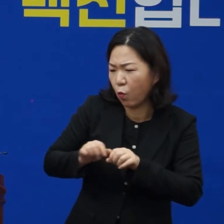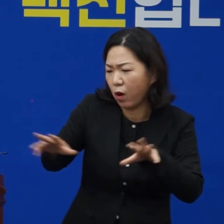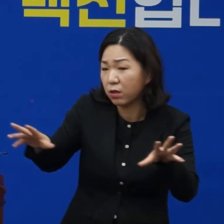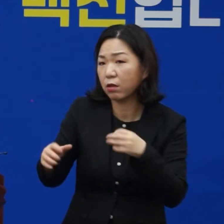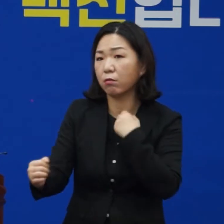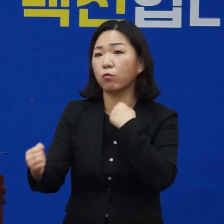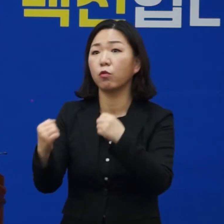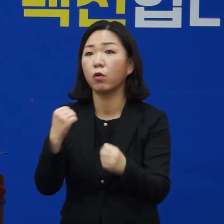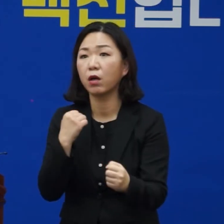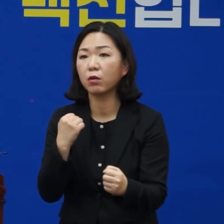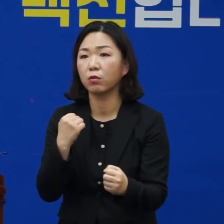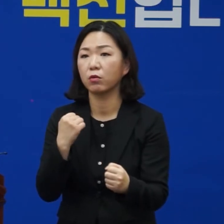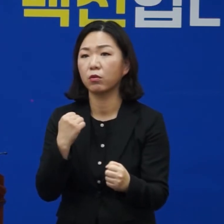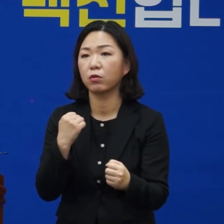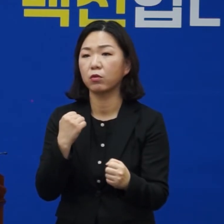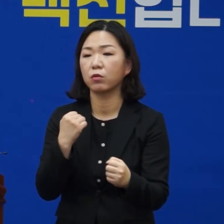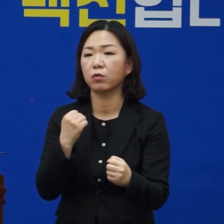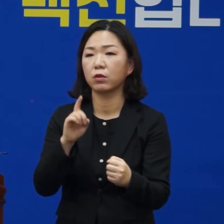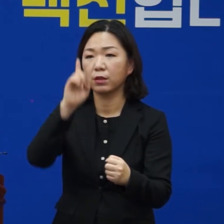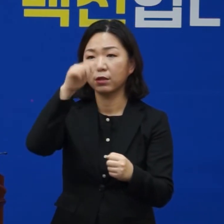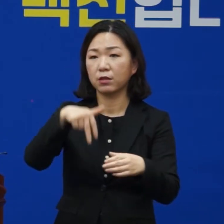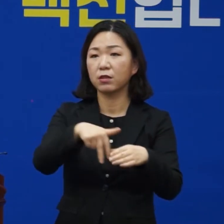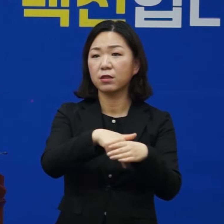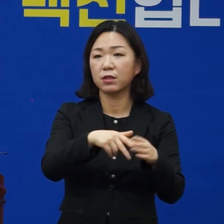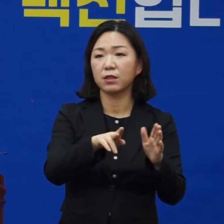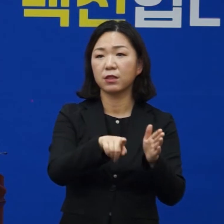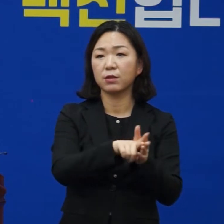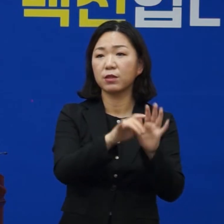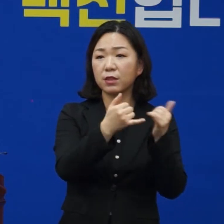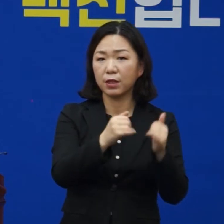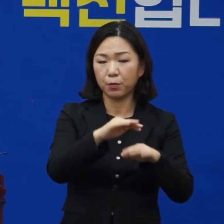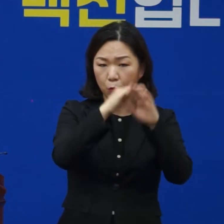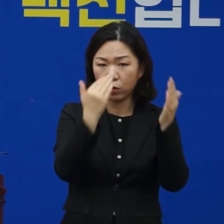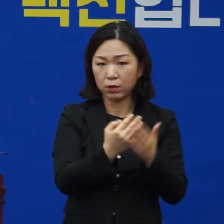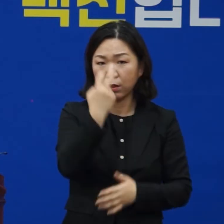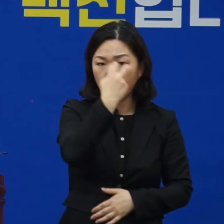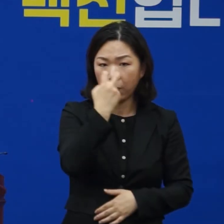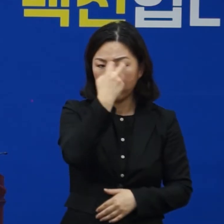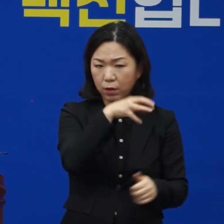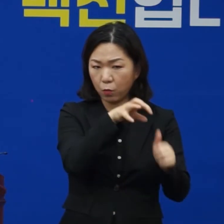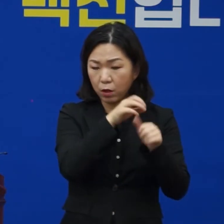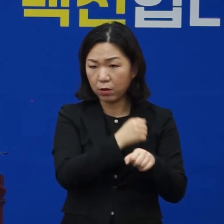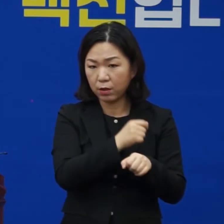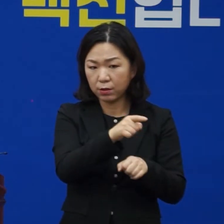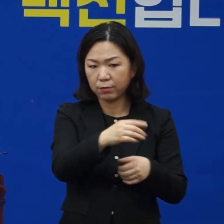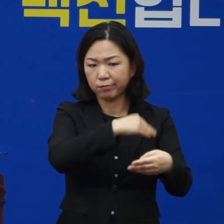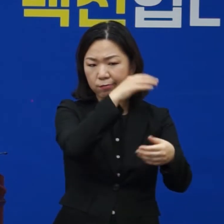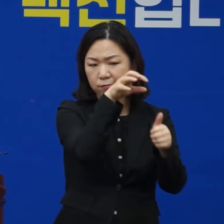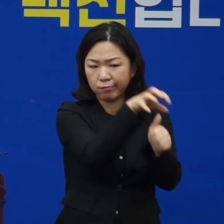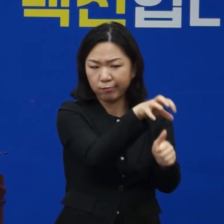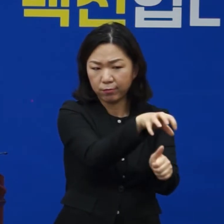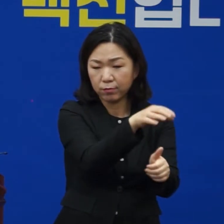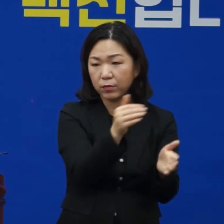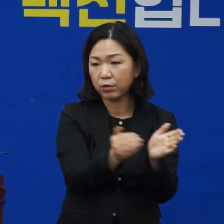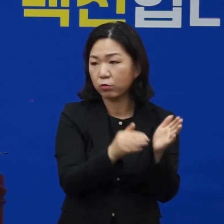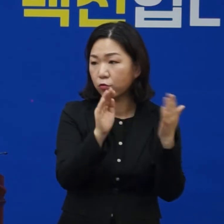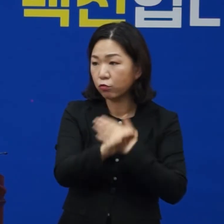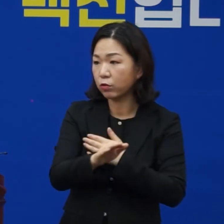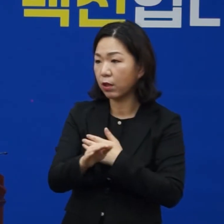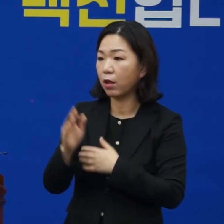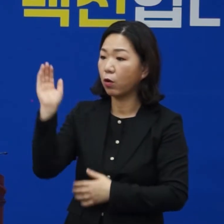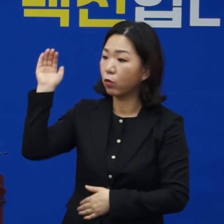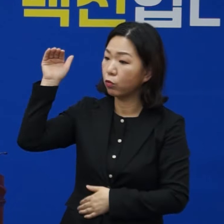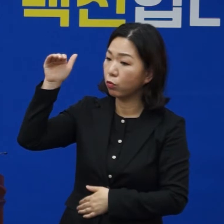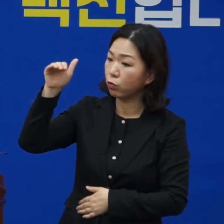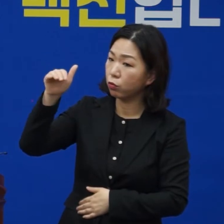속에서도 신천지 교인들에 대한 전수진단조사를 통해서 그분들을 격리한 이후에 확